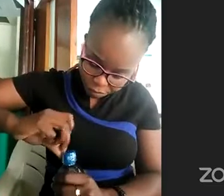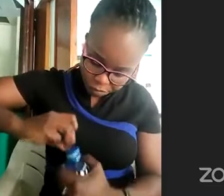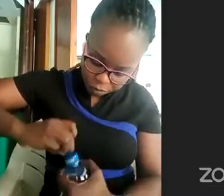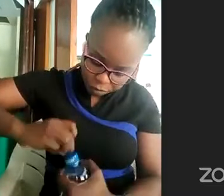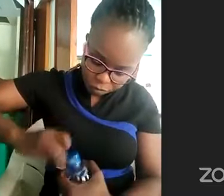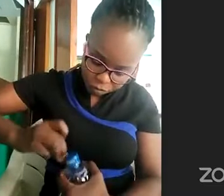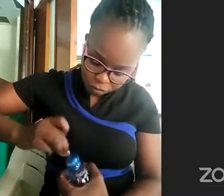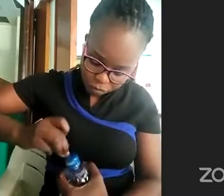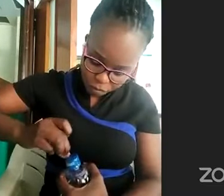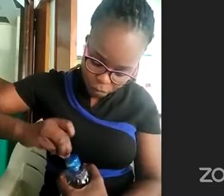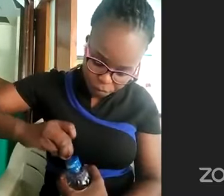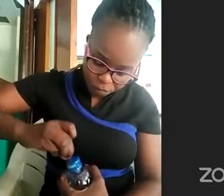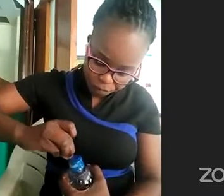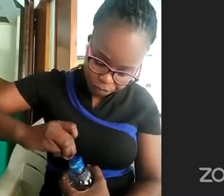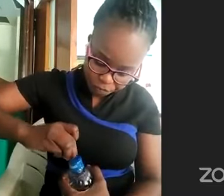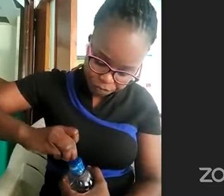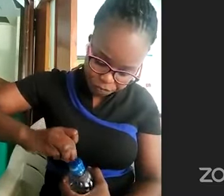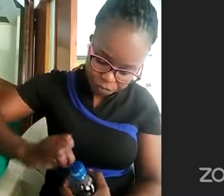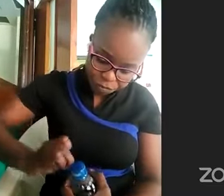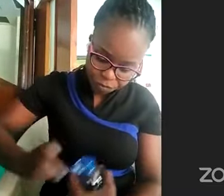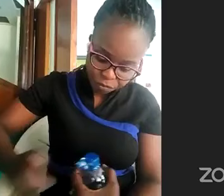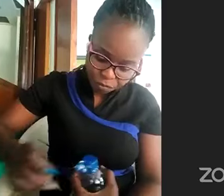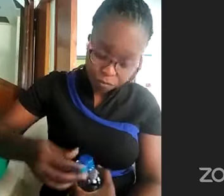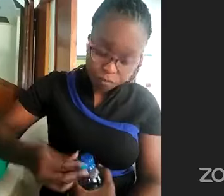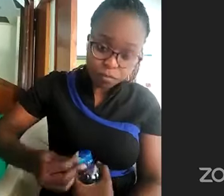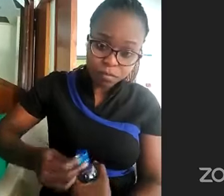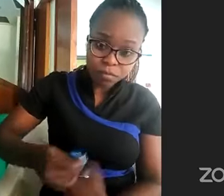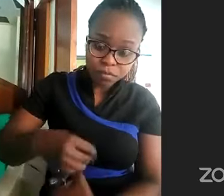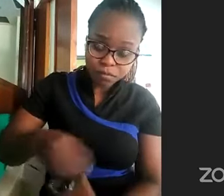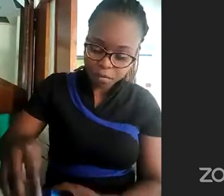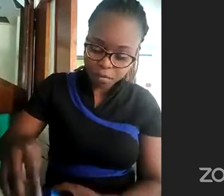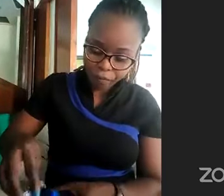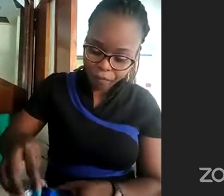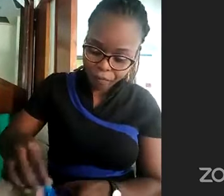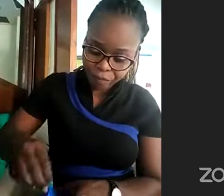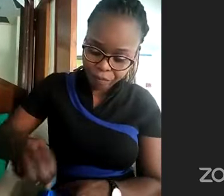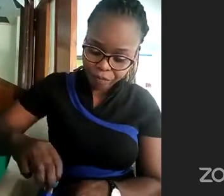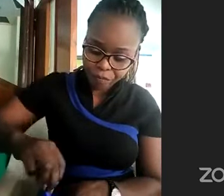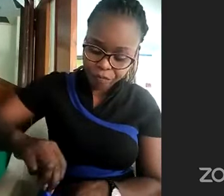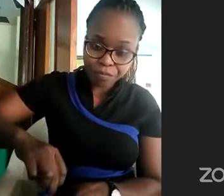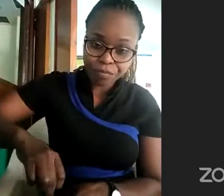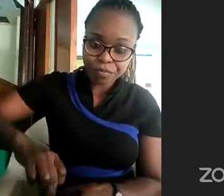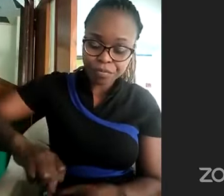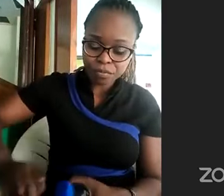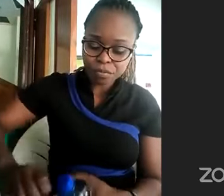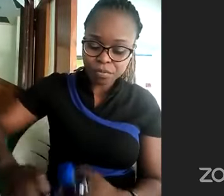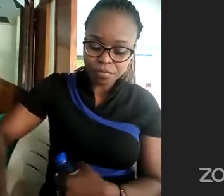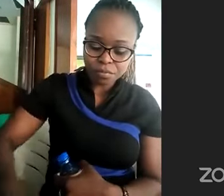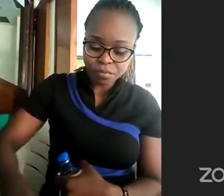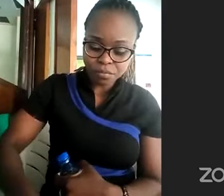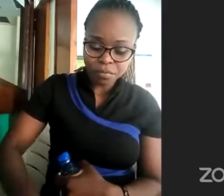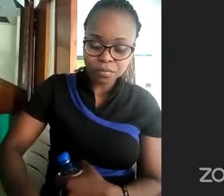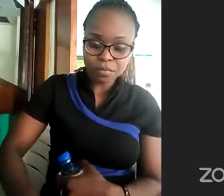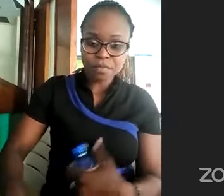Asanteni. Kama bado tunamngoja Mama Hilda, maybe I'll welcome Mama Recho.